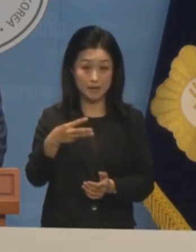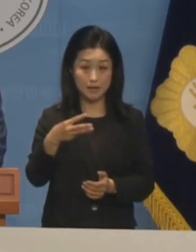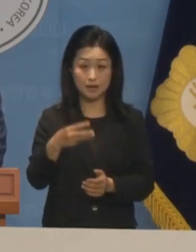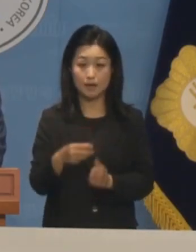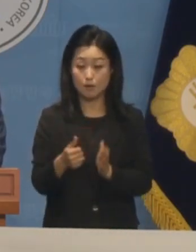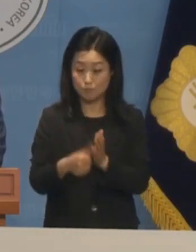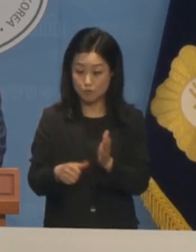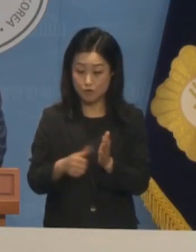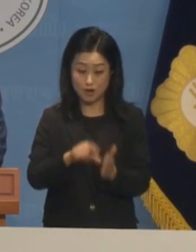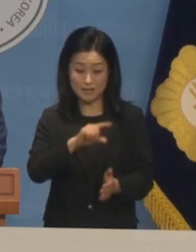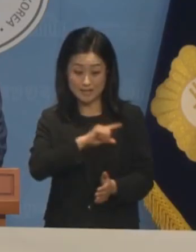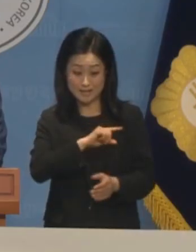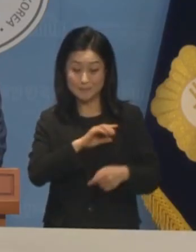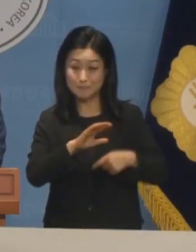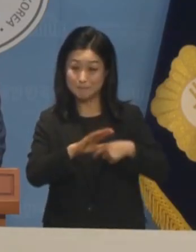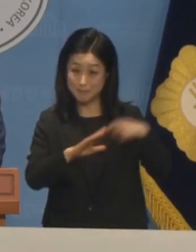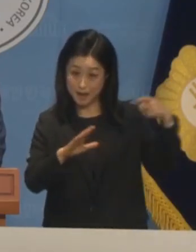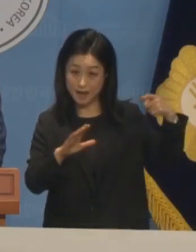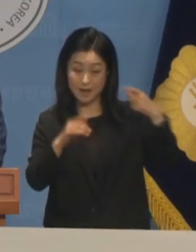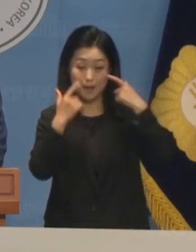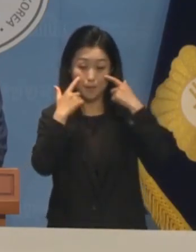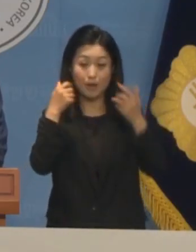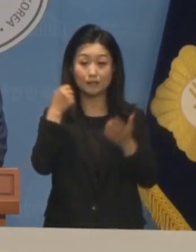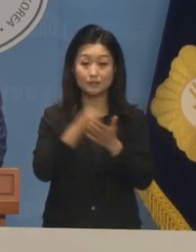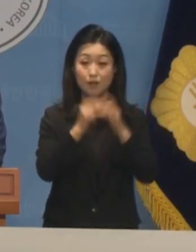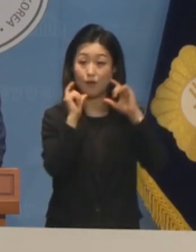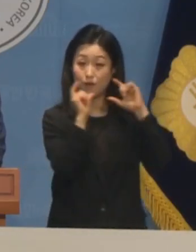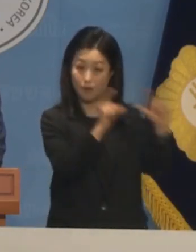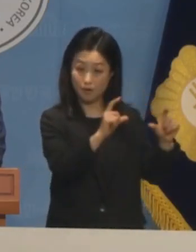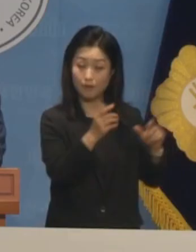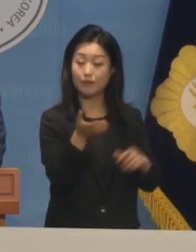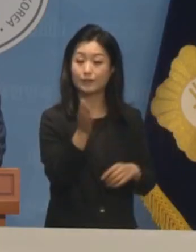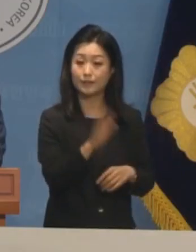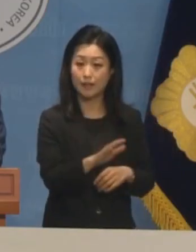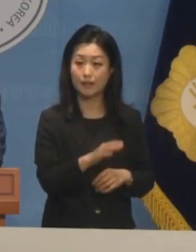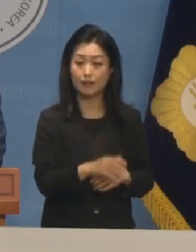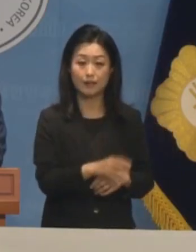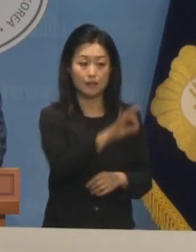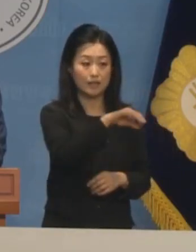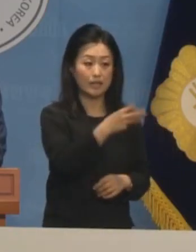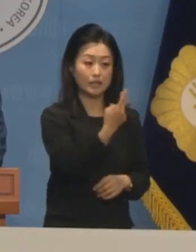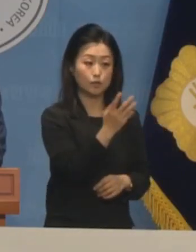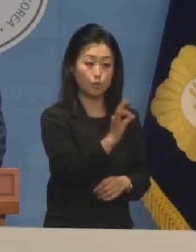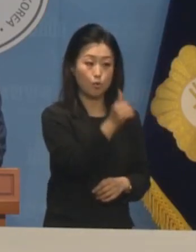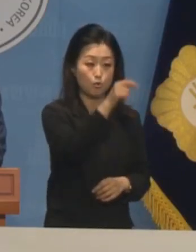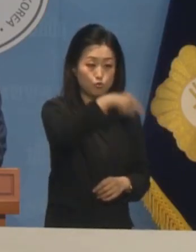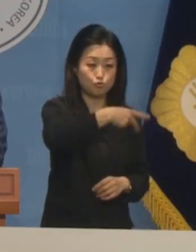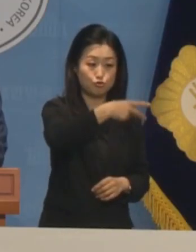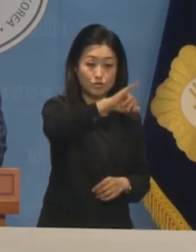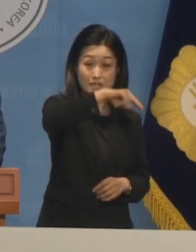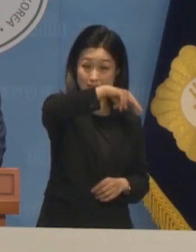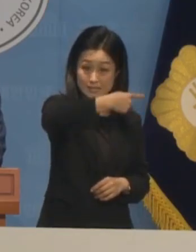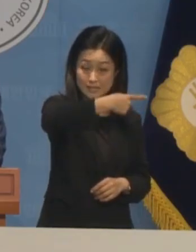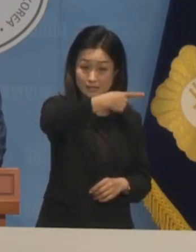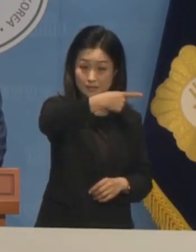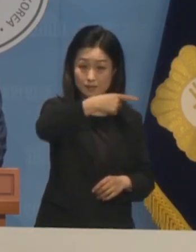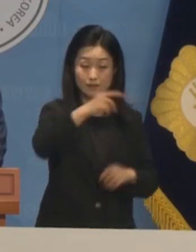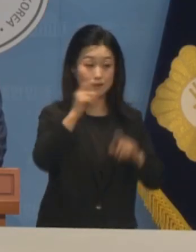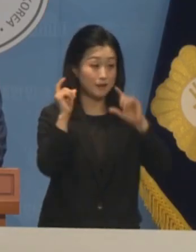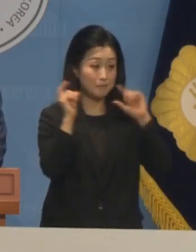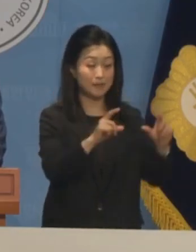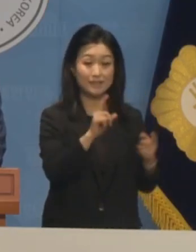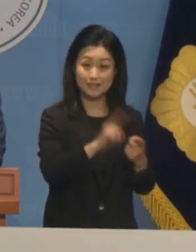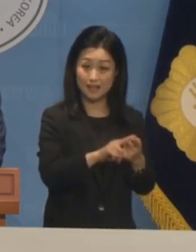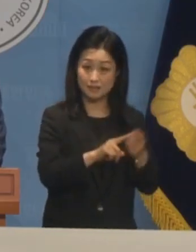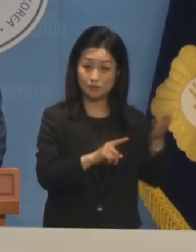침해라는 사실이 법적으로 확정되어 있음에도 불구하고 일동 후디스는 법적인 그런